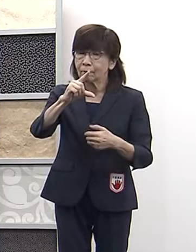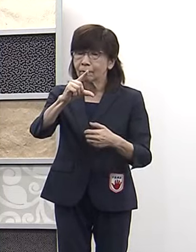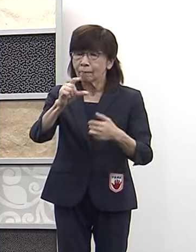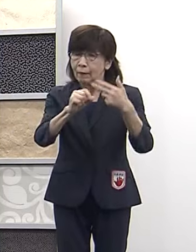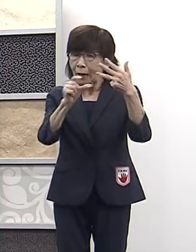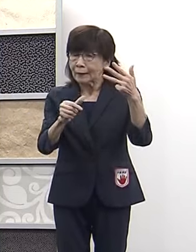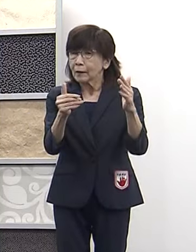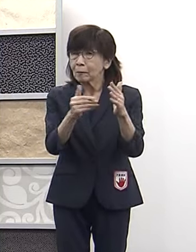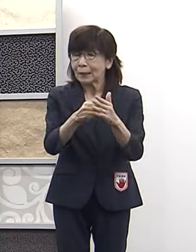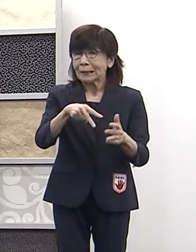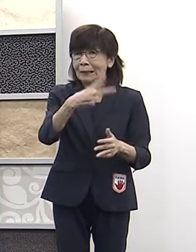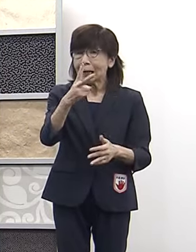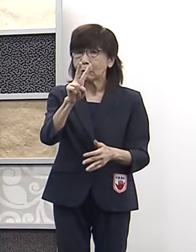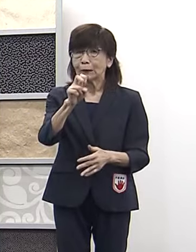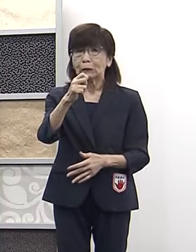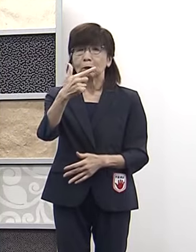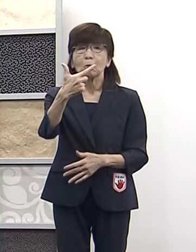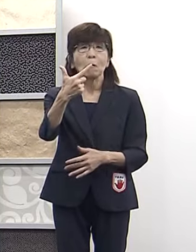で